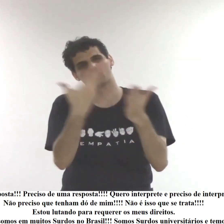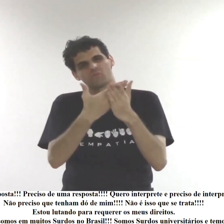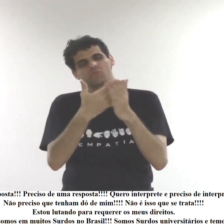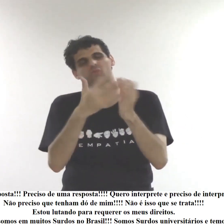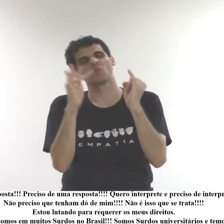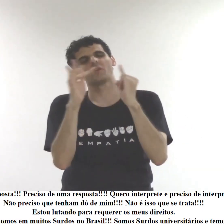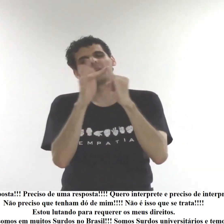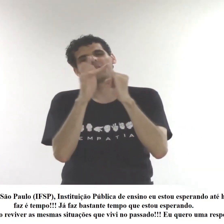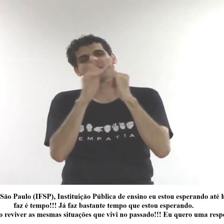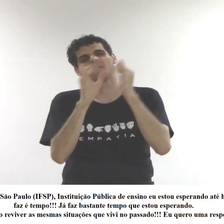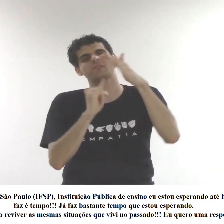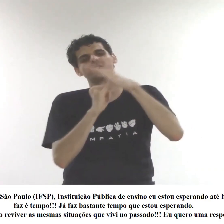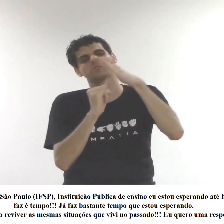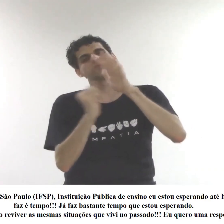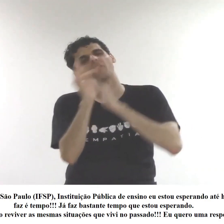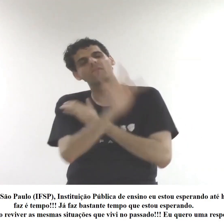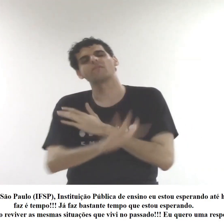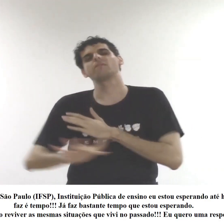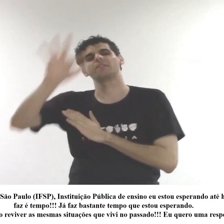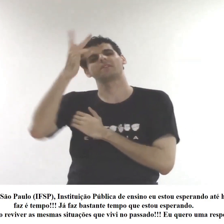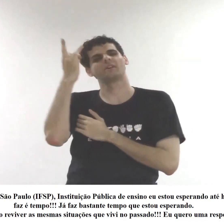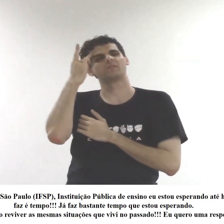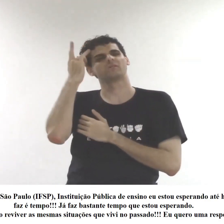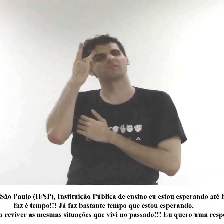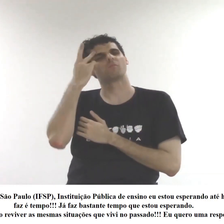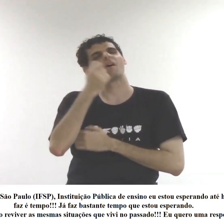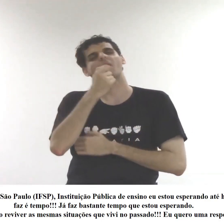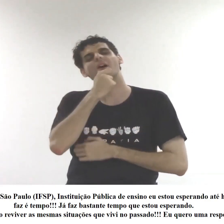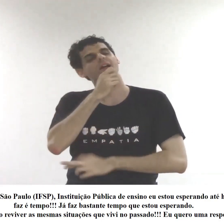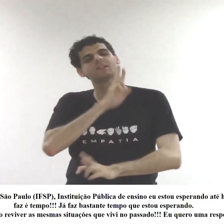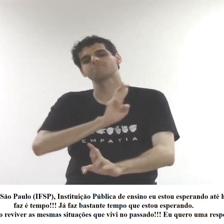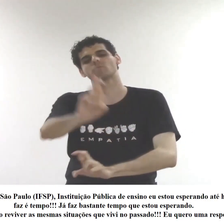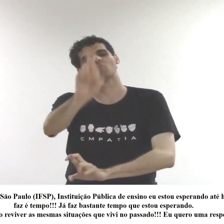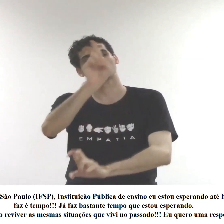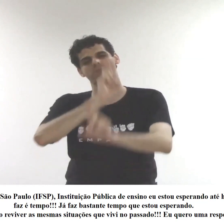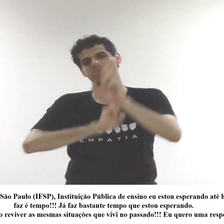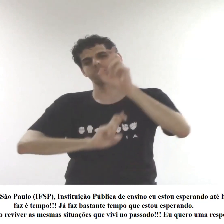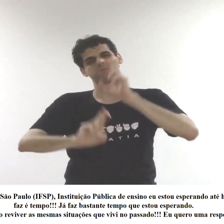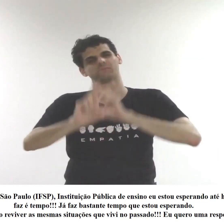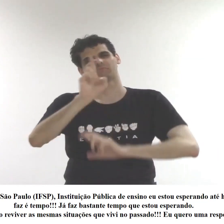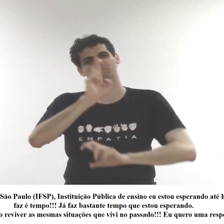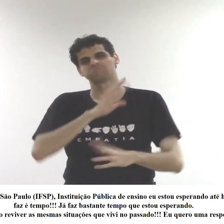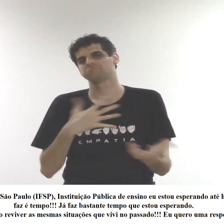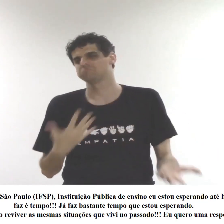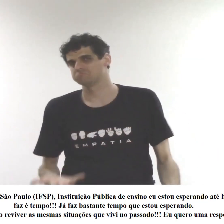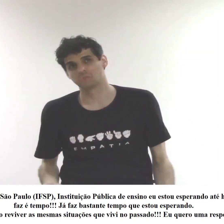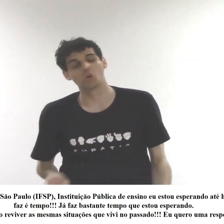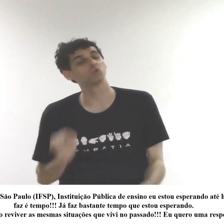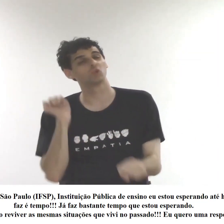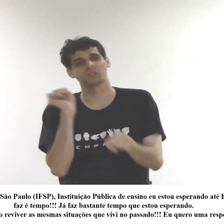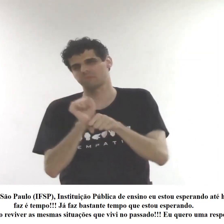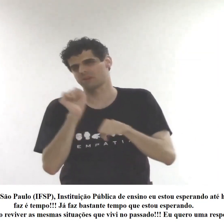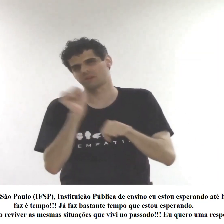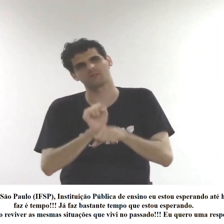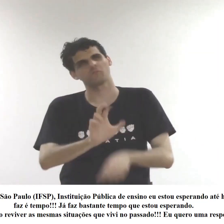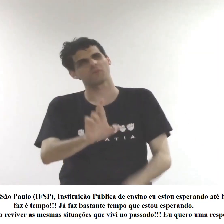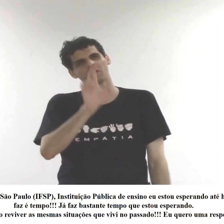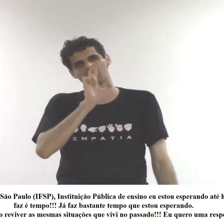direito. E lá no Instituto Federal, uma instituição pública de ensino, eu estou